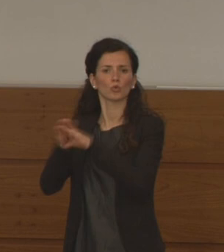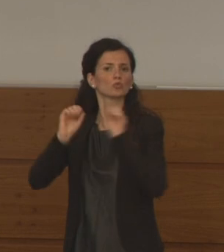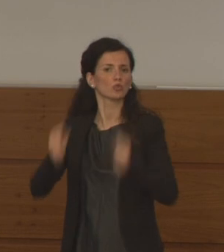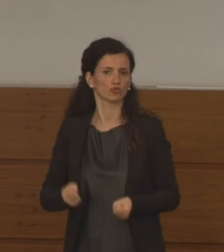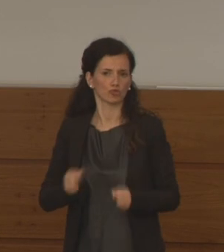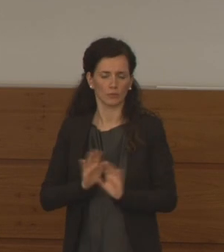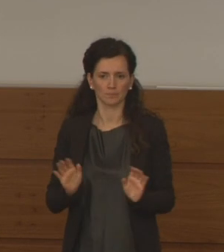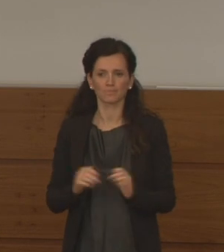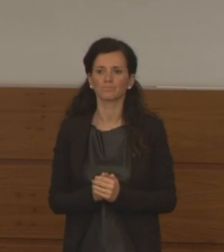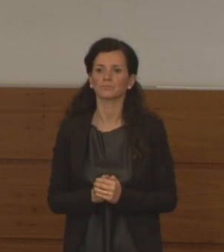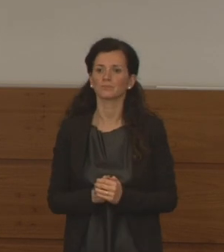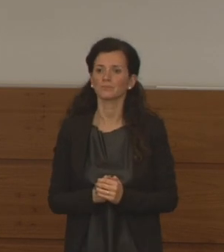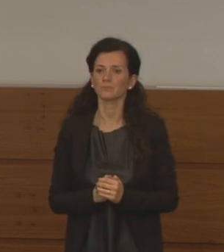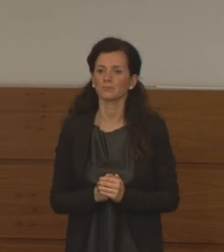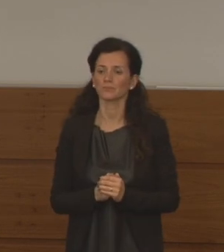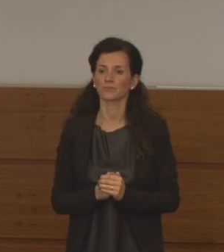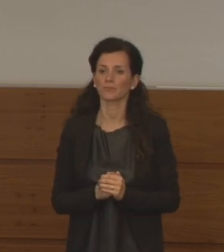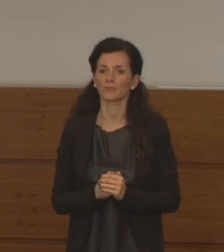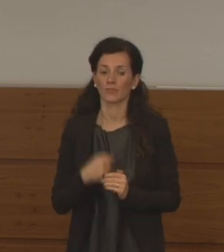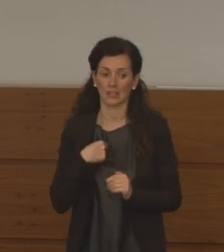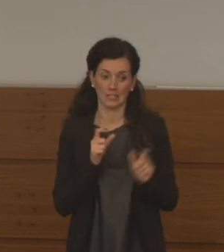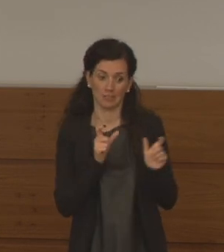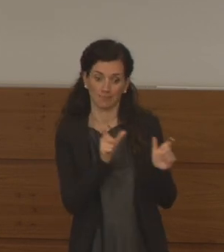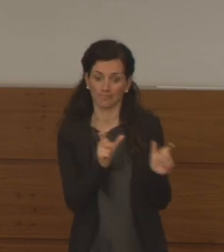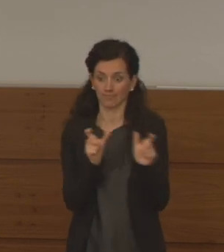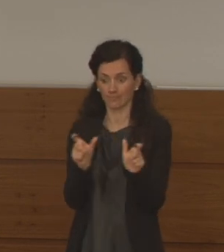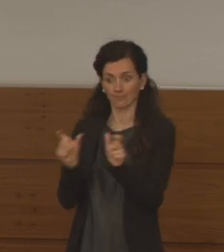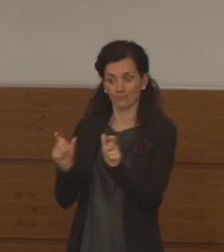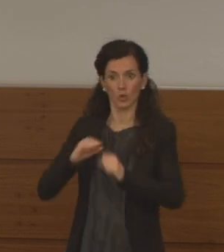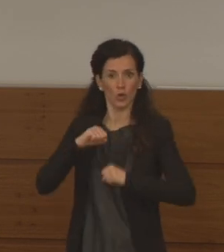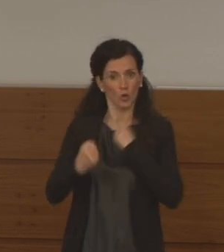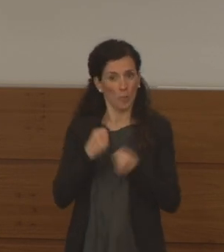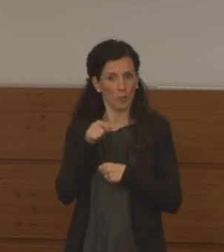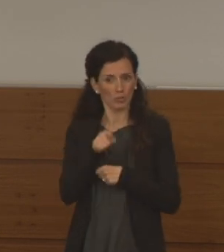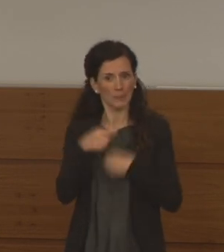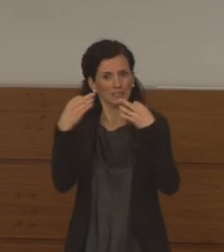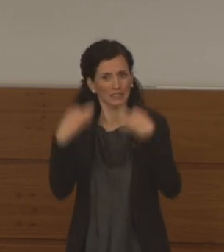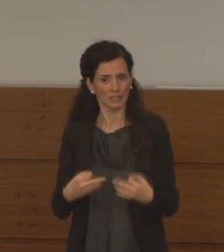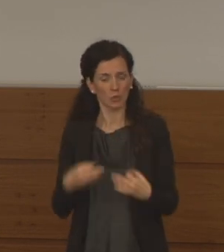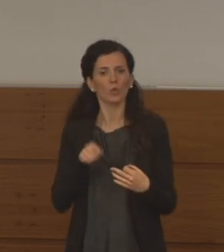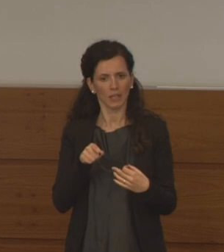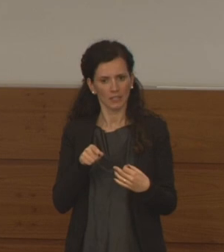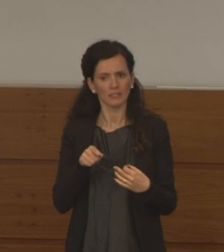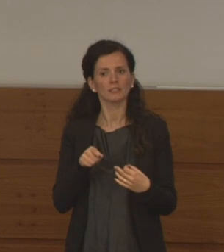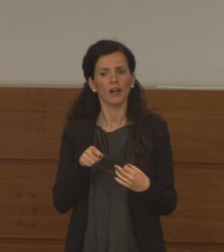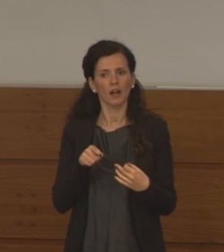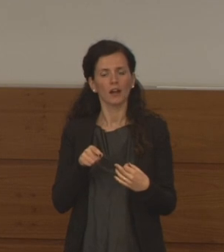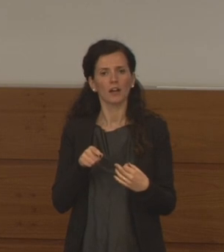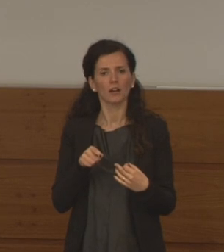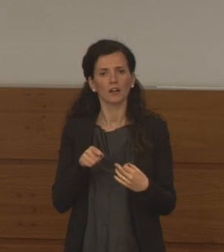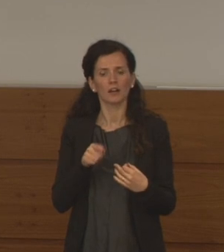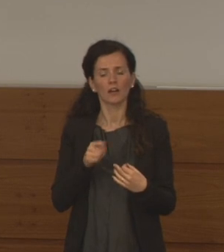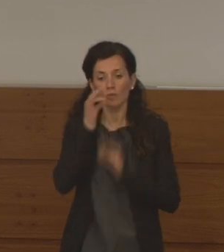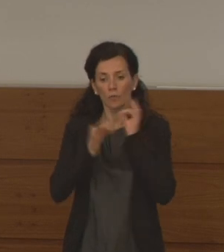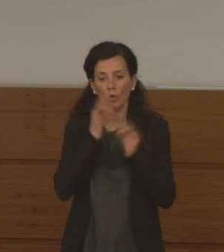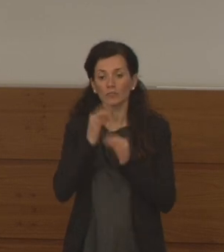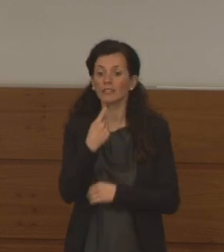molte delle misure assunte e partono dal presupposto che l'assunzione di